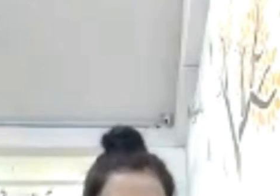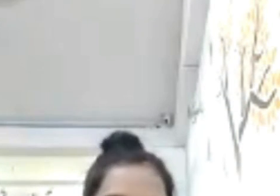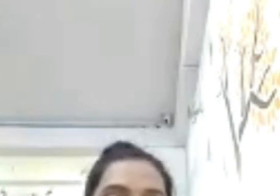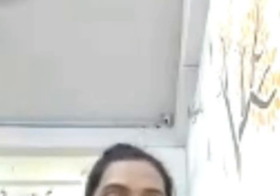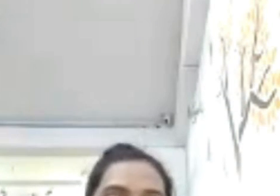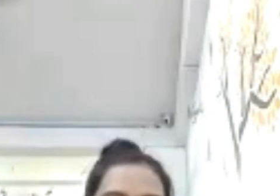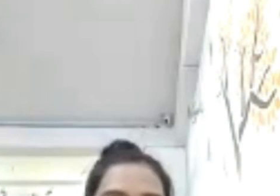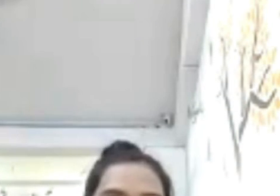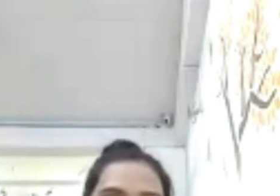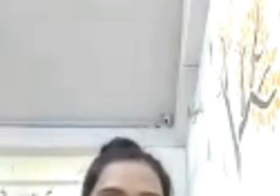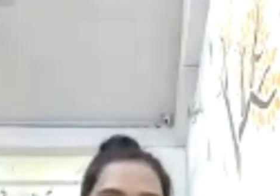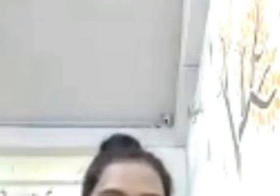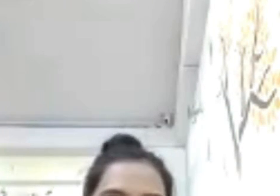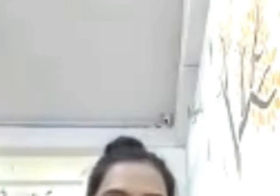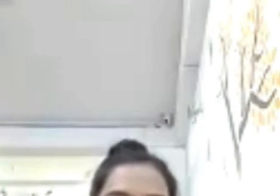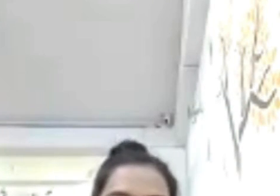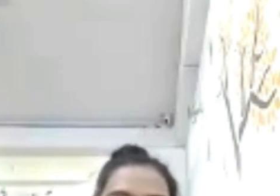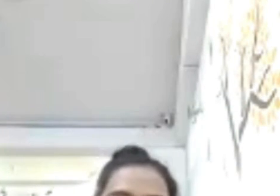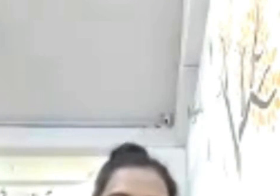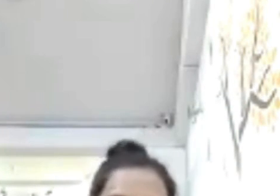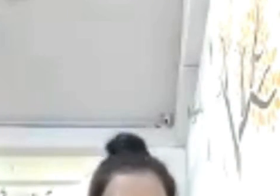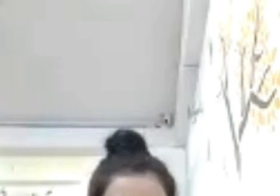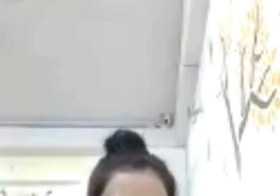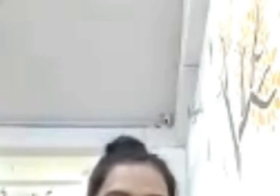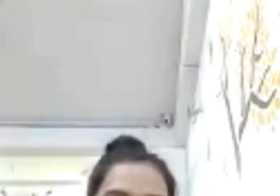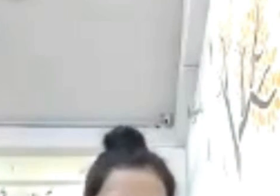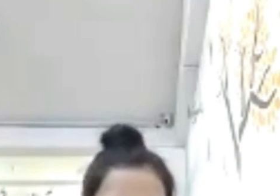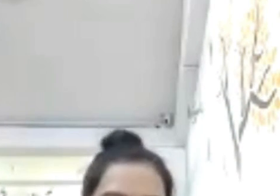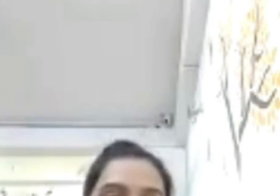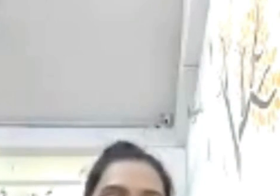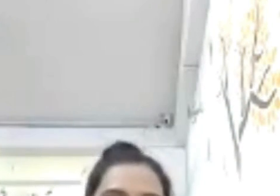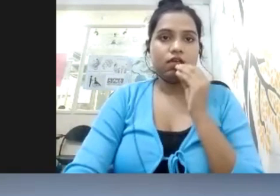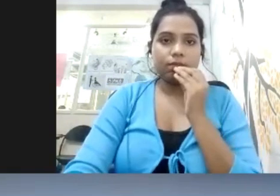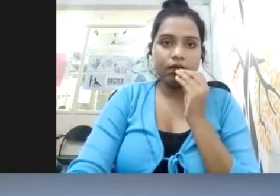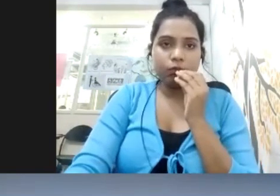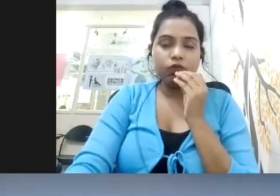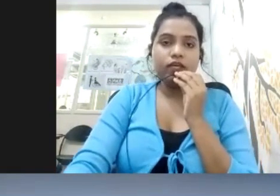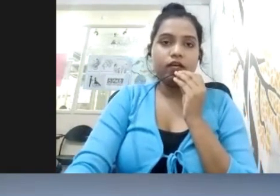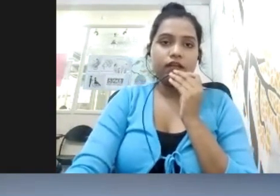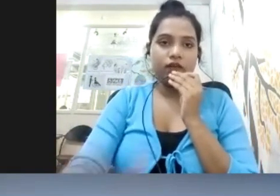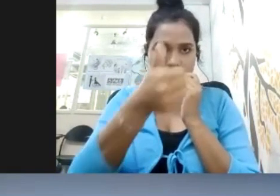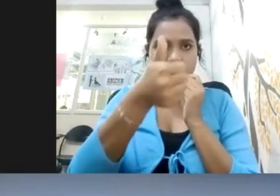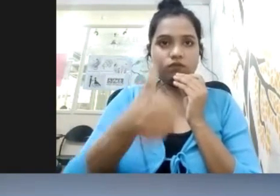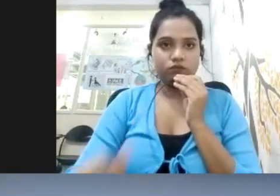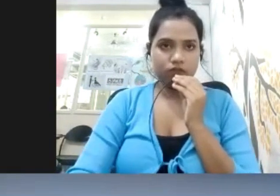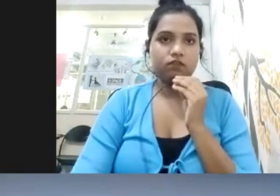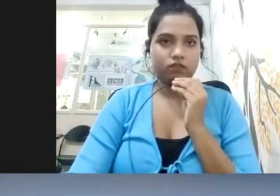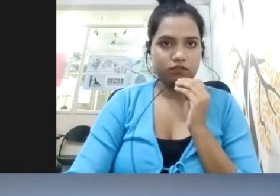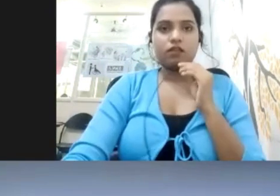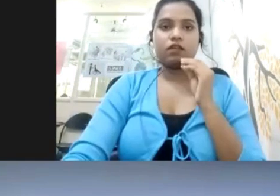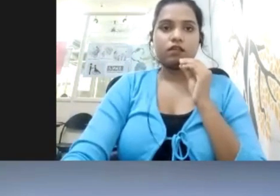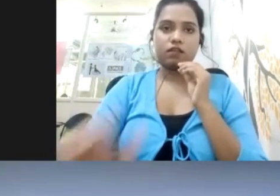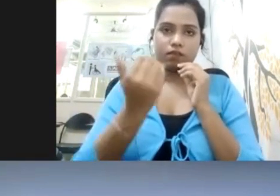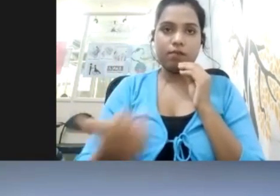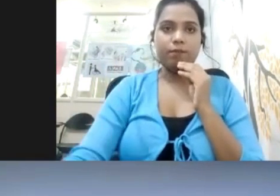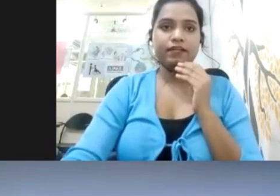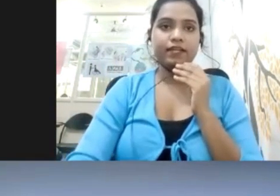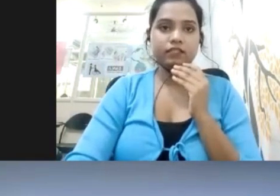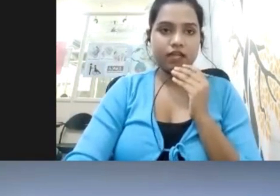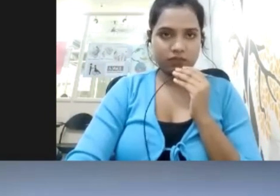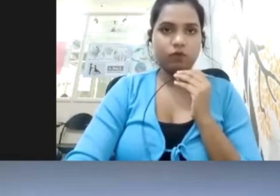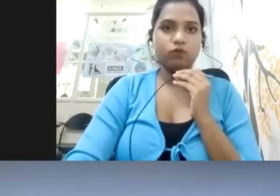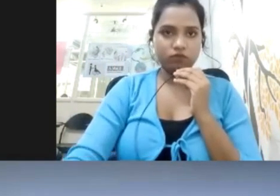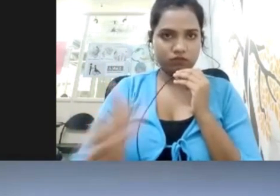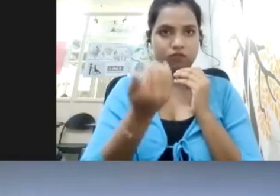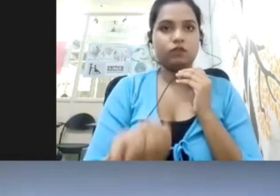यश। मेरे पापा जी का नाम है गणेश। मैं पुणे का रहने वाला हूँ। मैं अभी